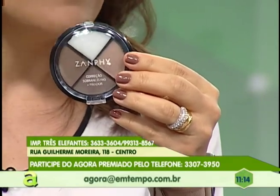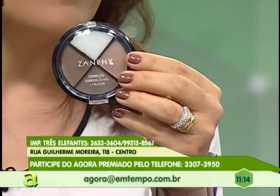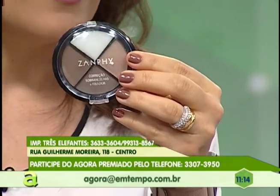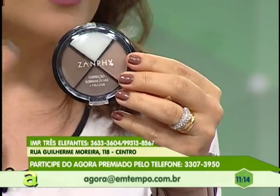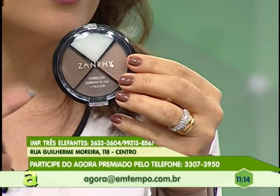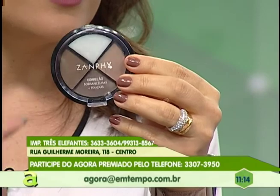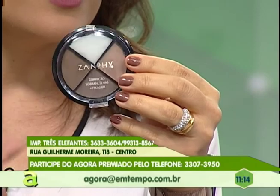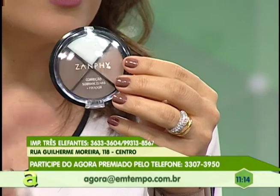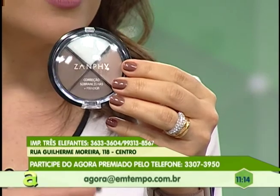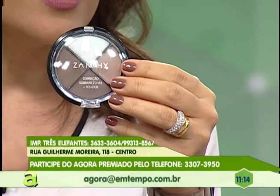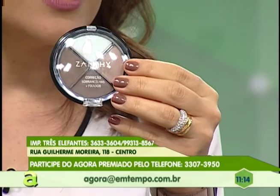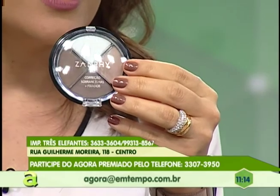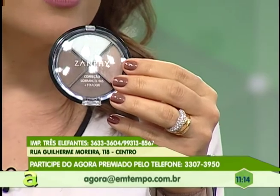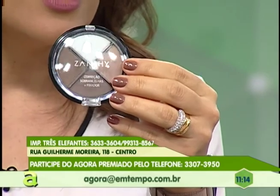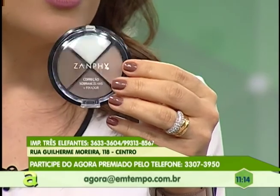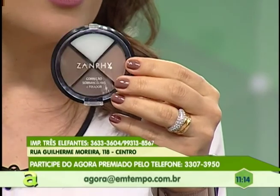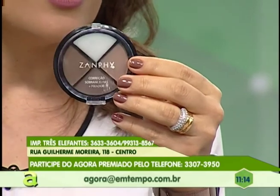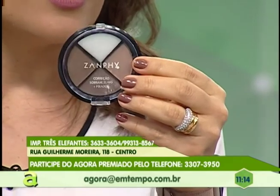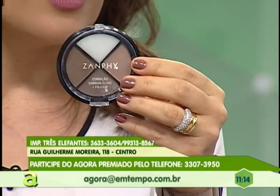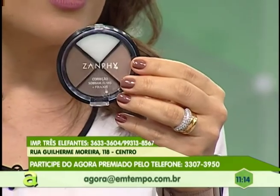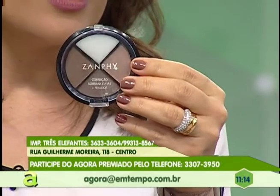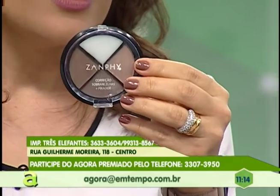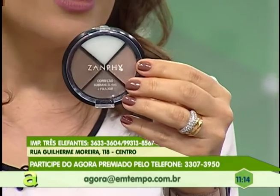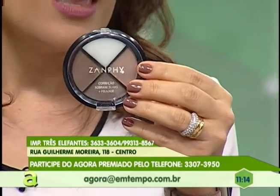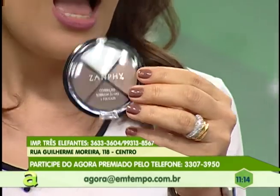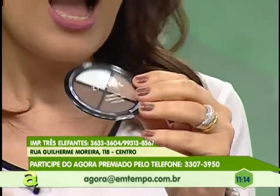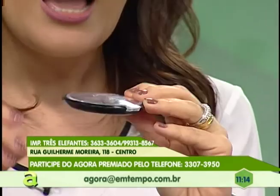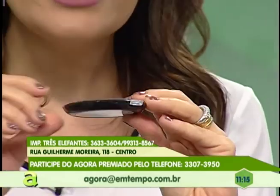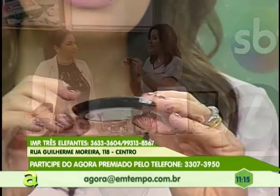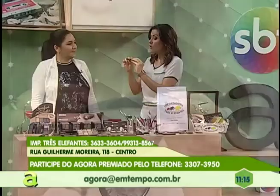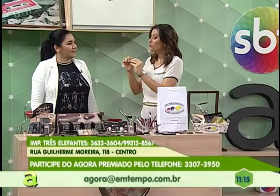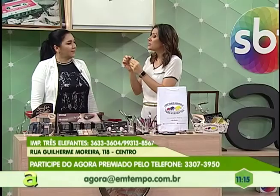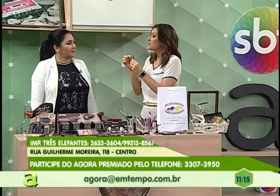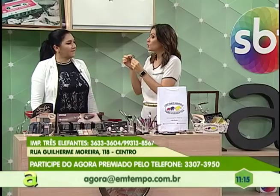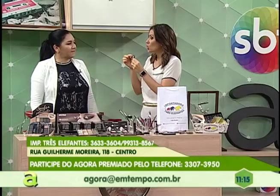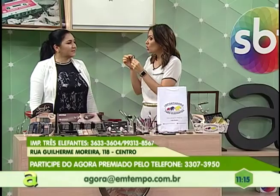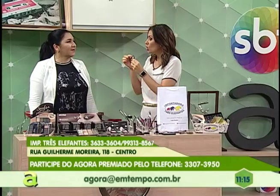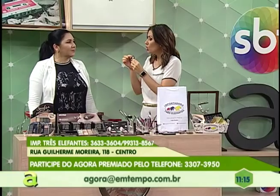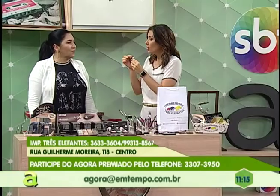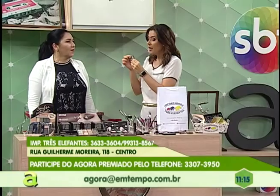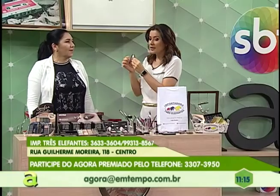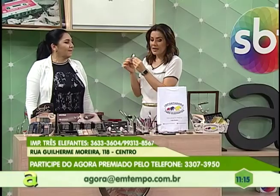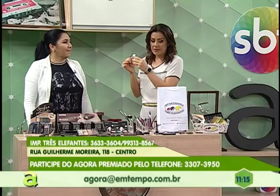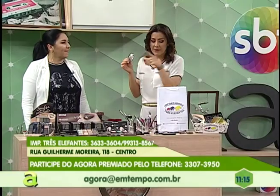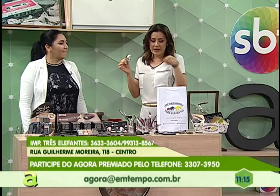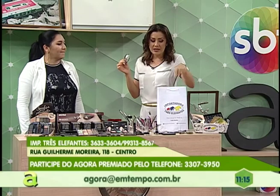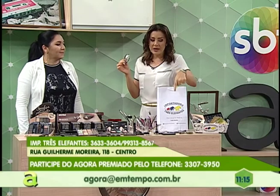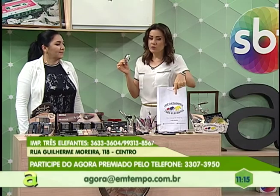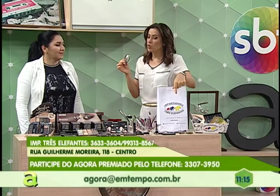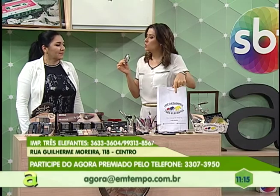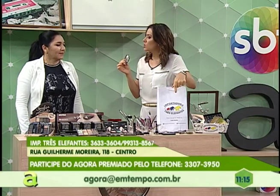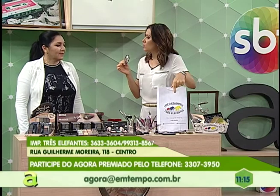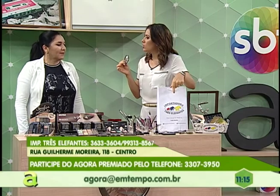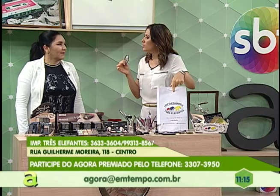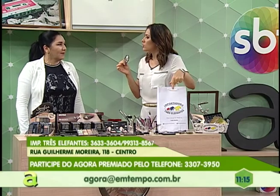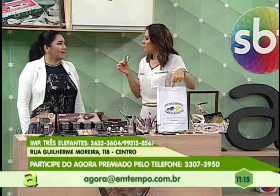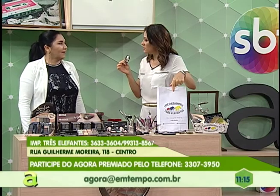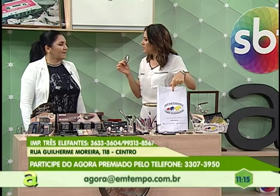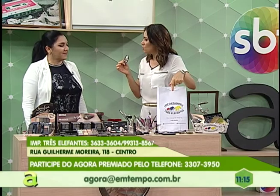vem o fixador, iluminador e as sombras para fazer a correção. Ah, esse aqui é o fixador? Fixador, é. Que é aquele lá, então, que eu mostrei como iluminador, é fixador.